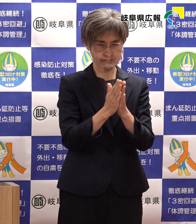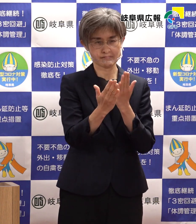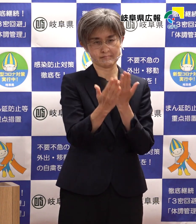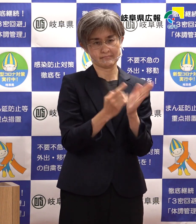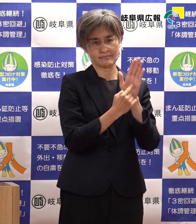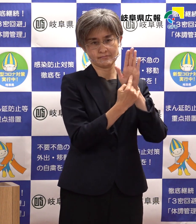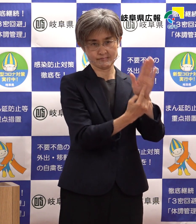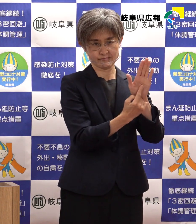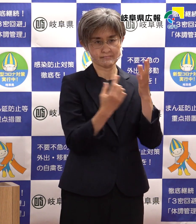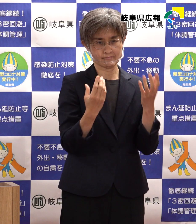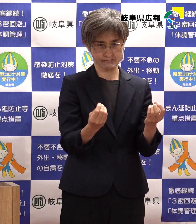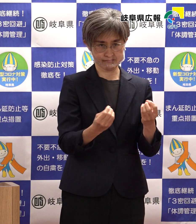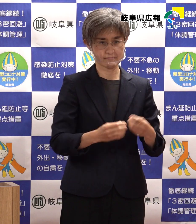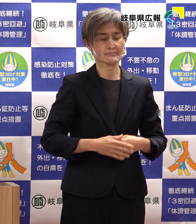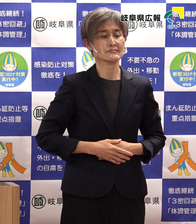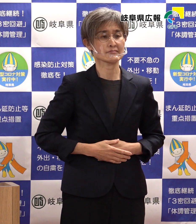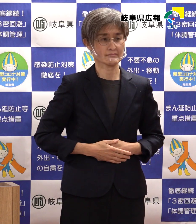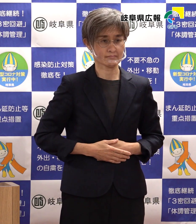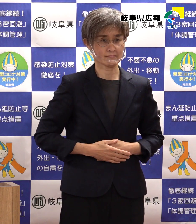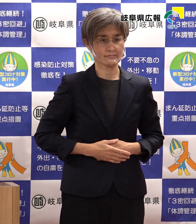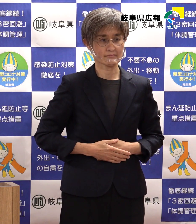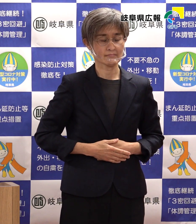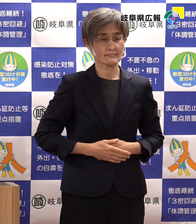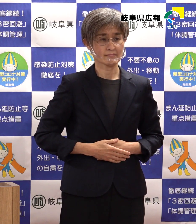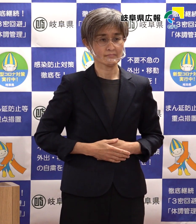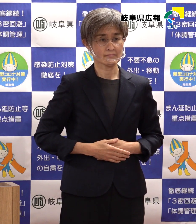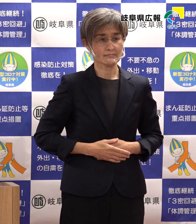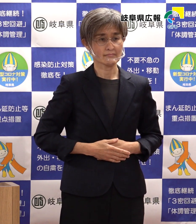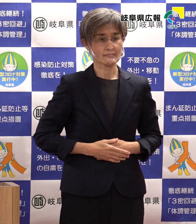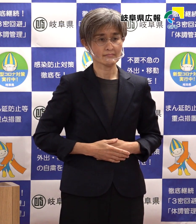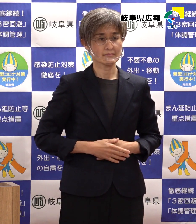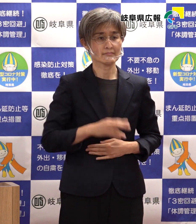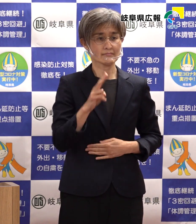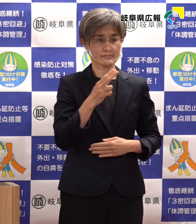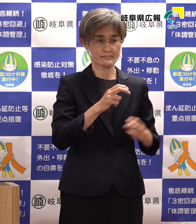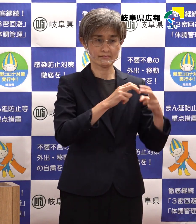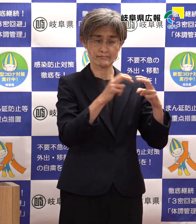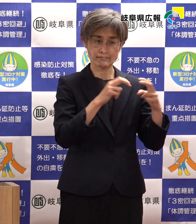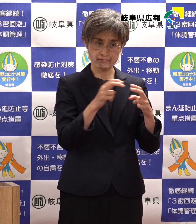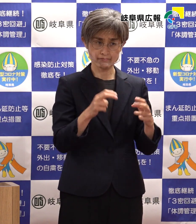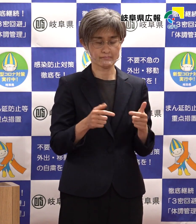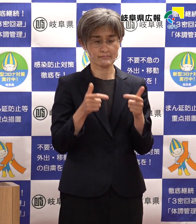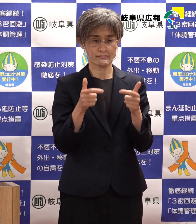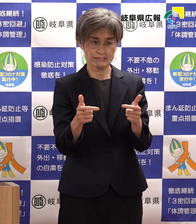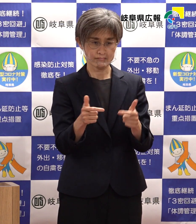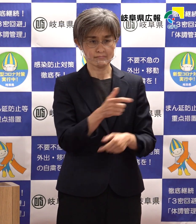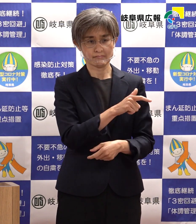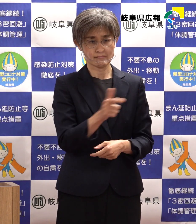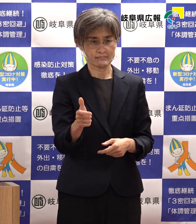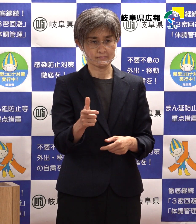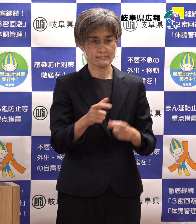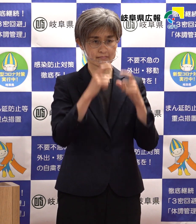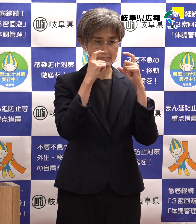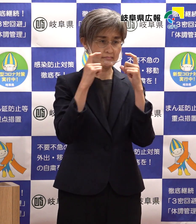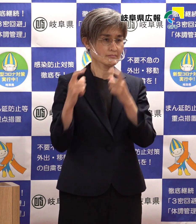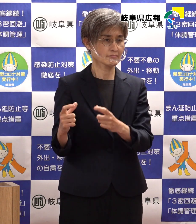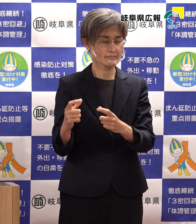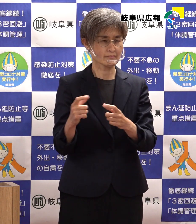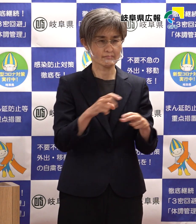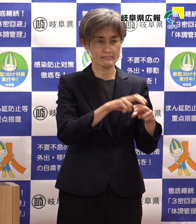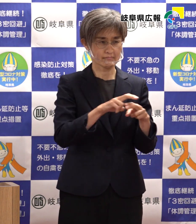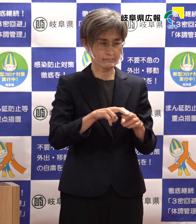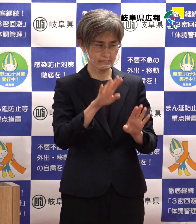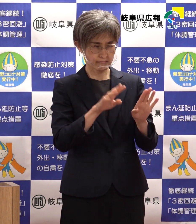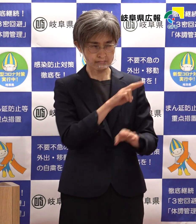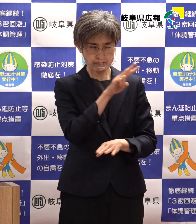ております。またその他、しばしば指摘されますが、電車、バス等ですね、 マスクをしないで乗っている方がかなり見